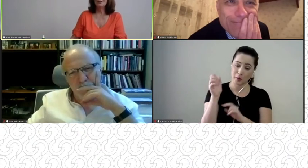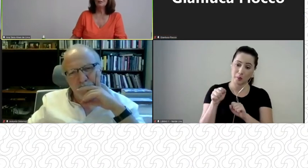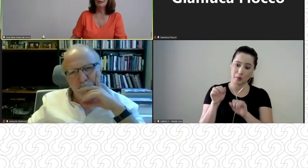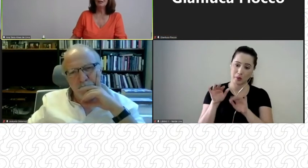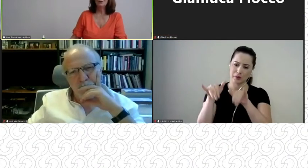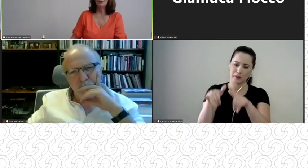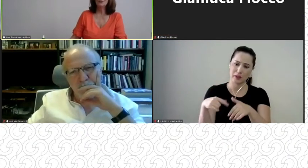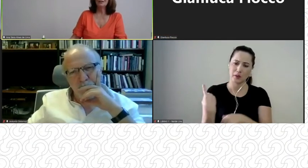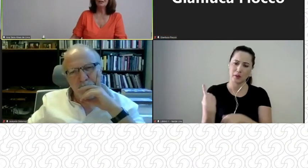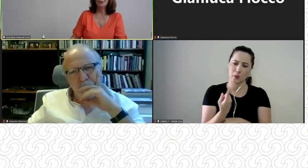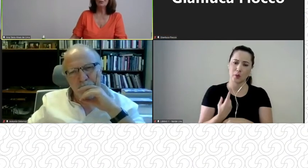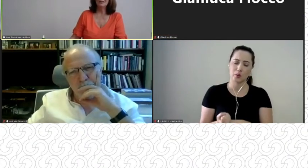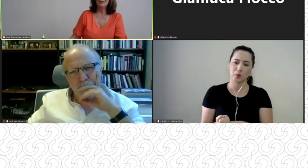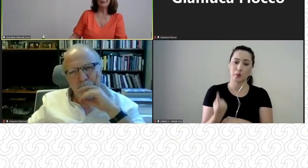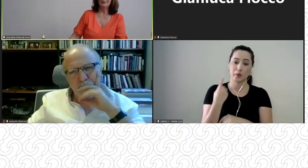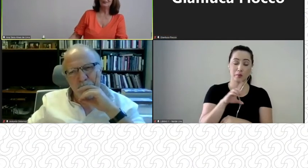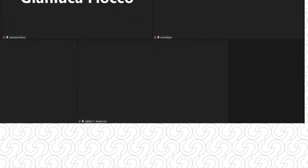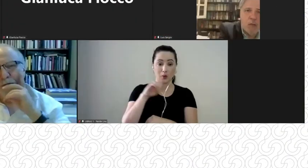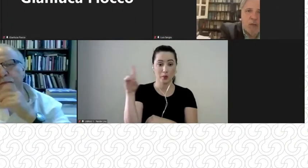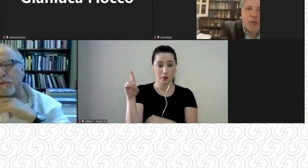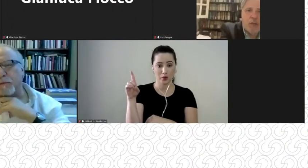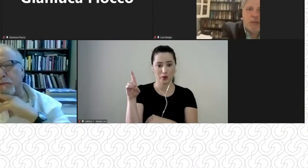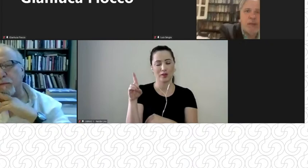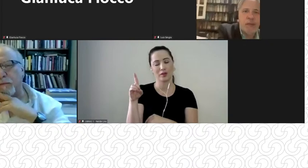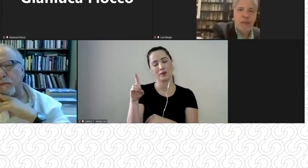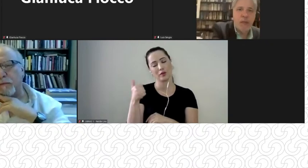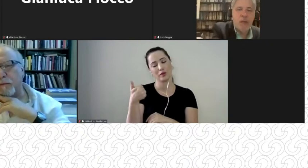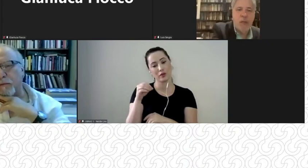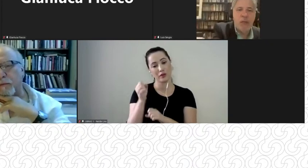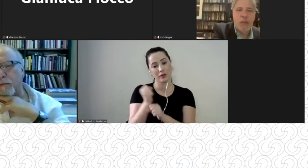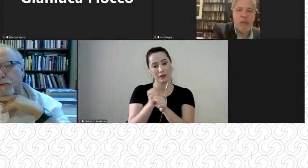de seminário dos 100 anos do PCB.